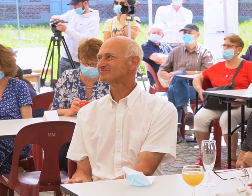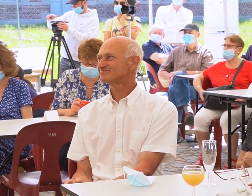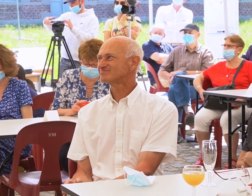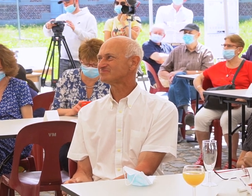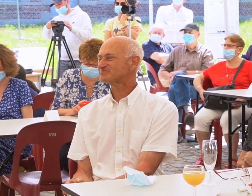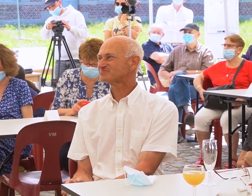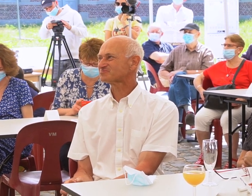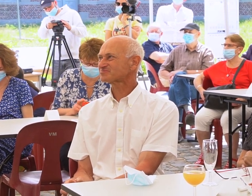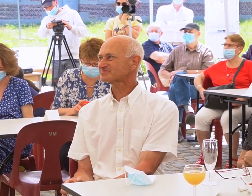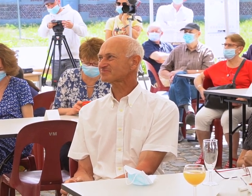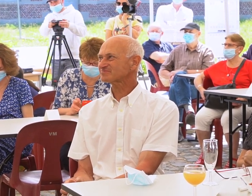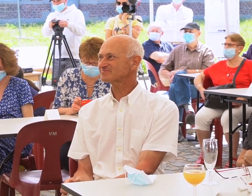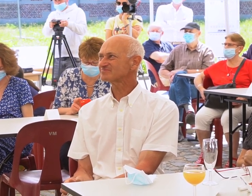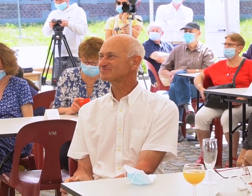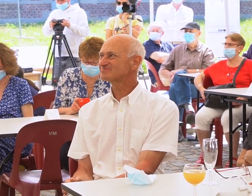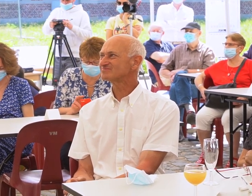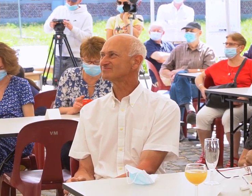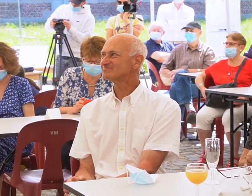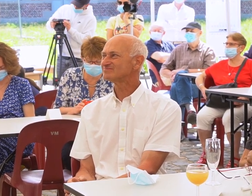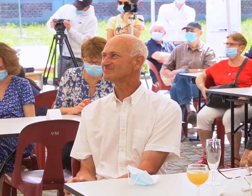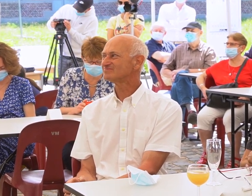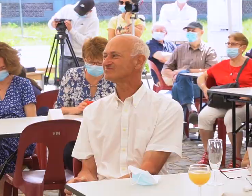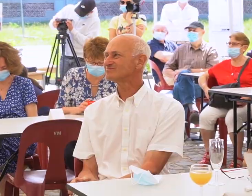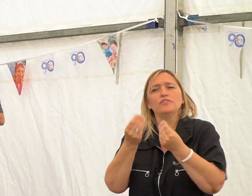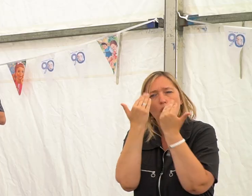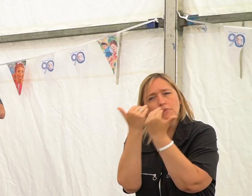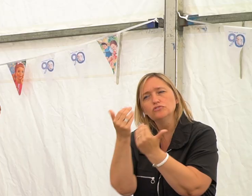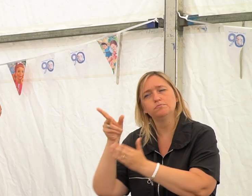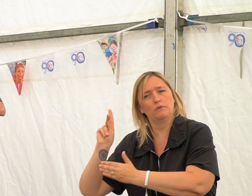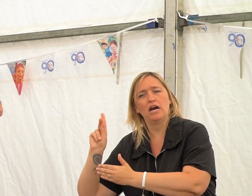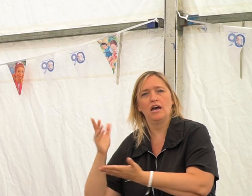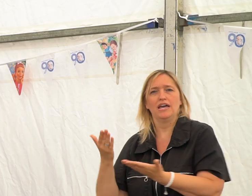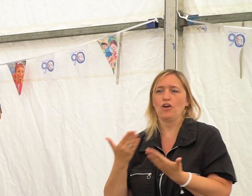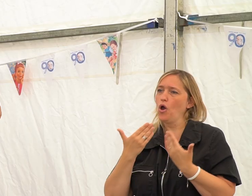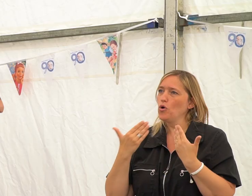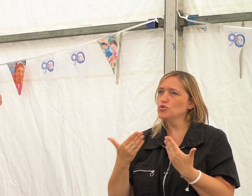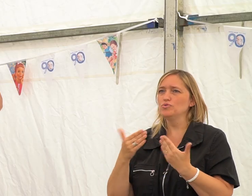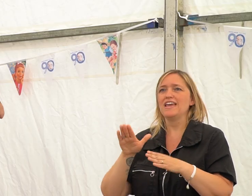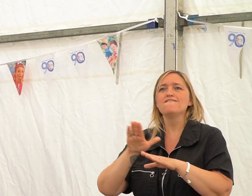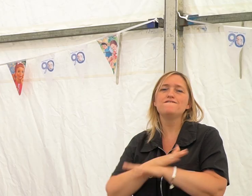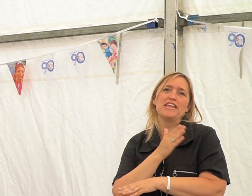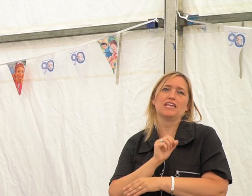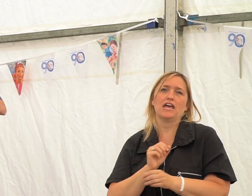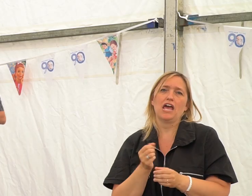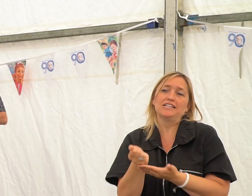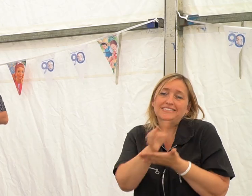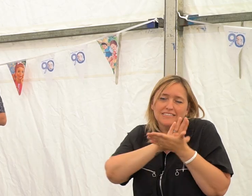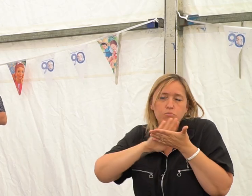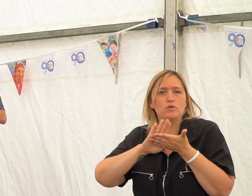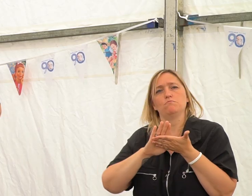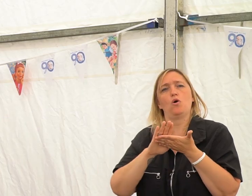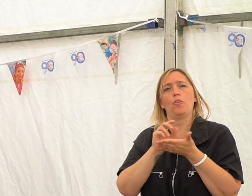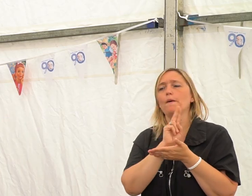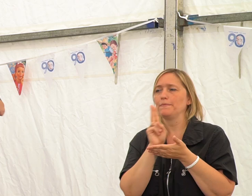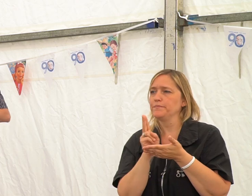de pouvoir inaugurer cette statue et de rendre hommage à votre papa qui est aujourd'hui fêté symboliquement, plus